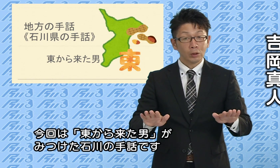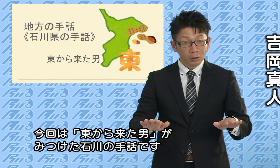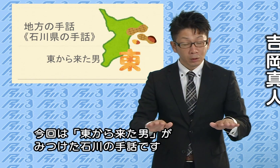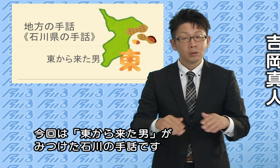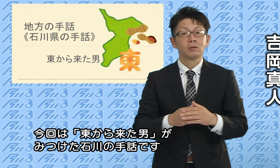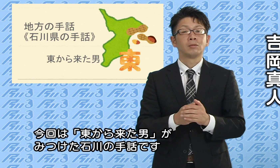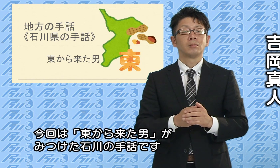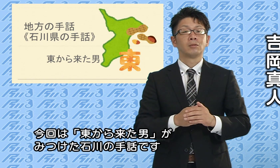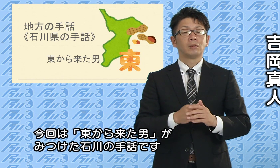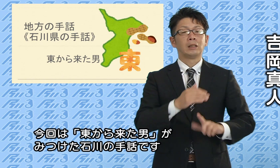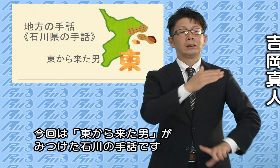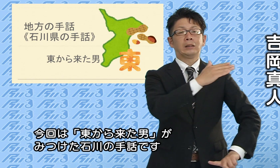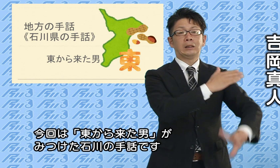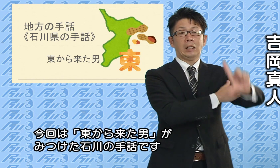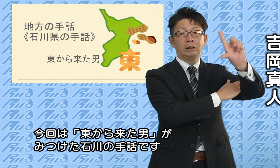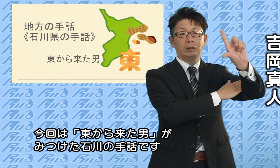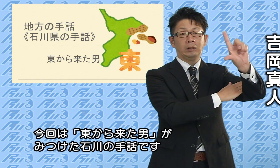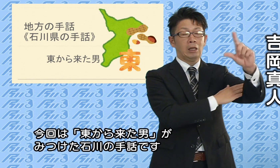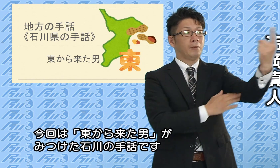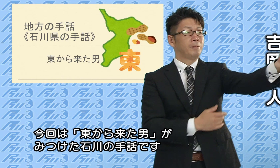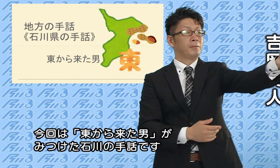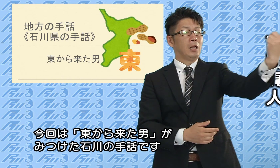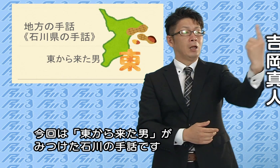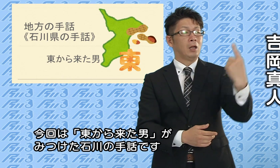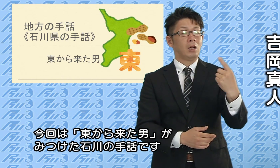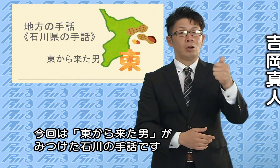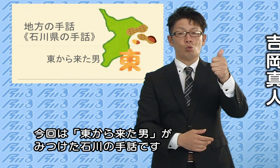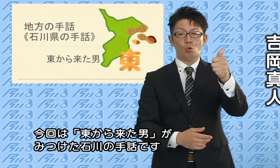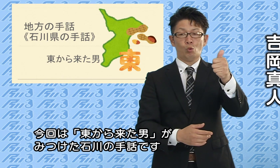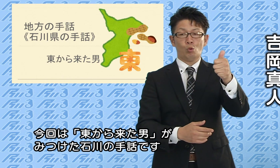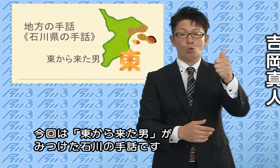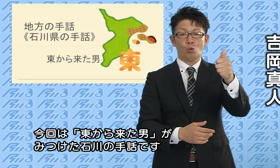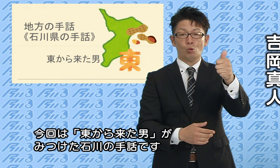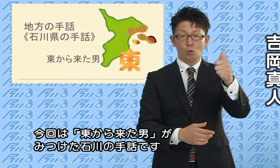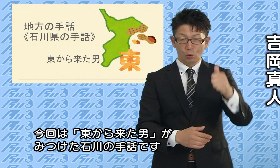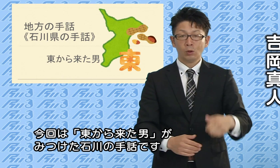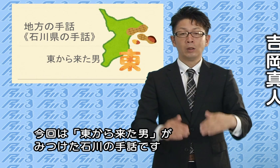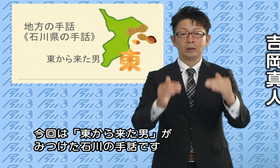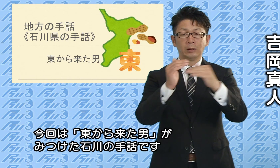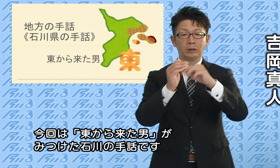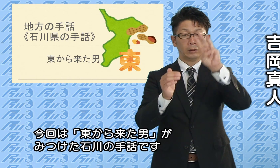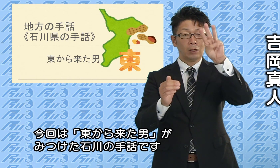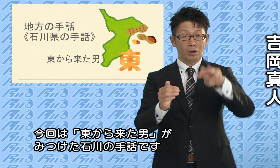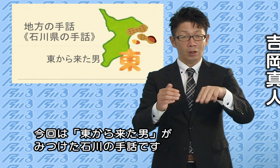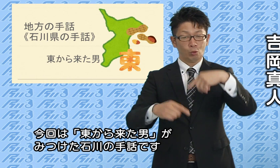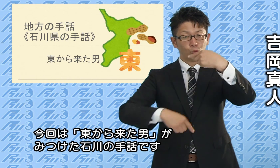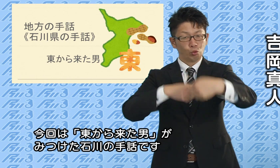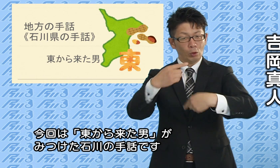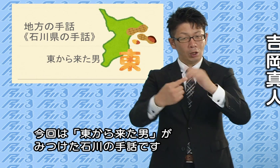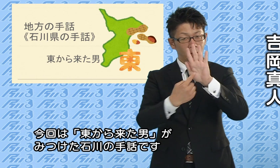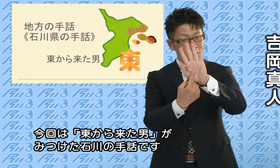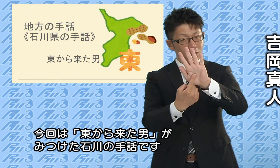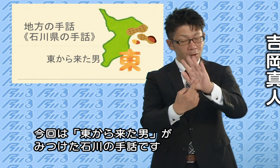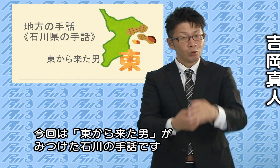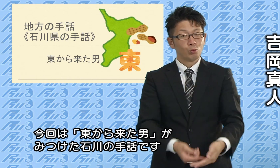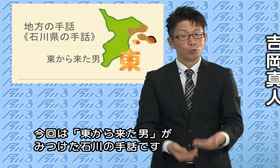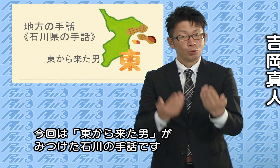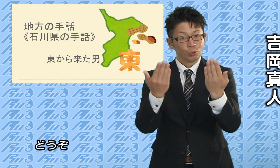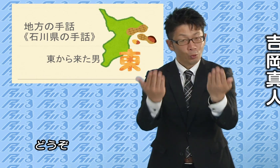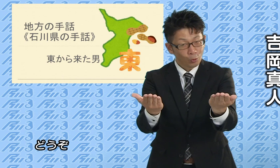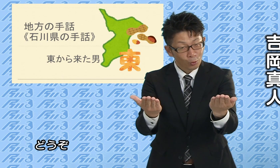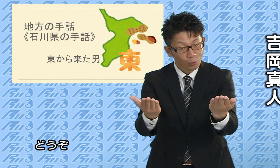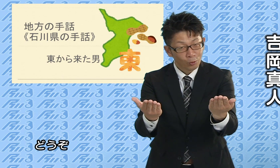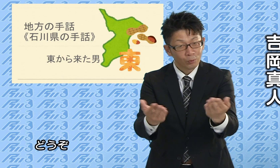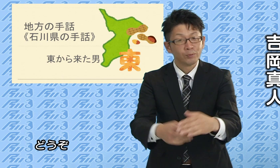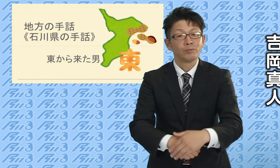してもらいます。今回は東から来た男が見つけた石川の手話です